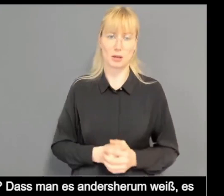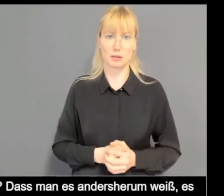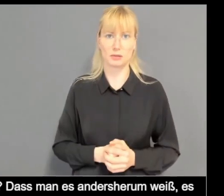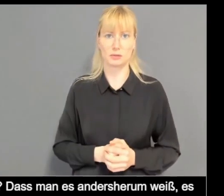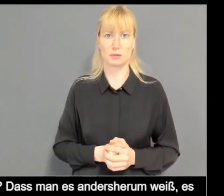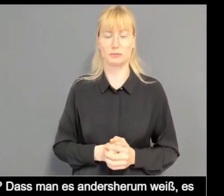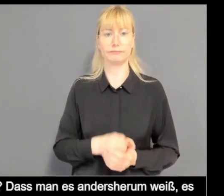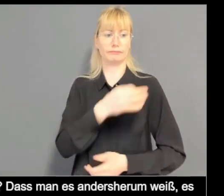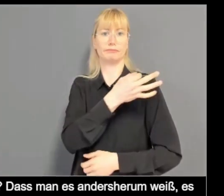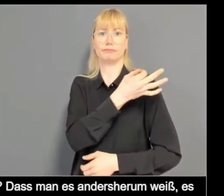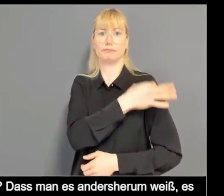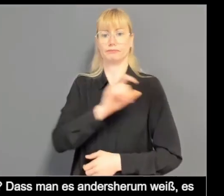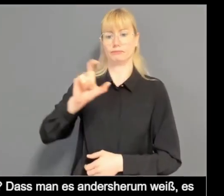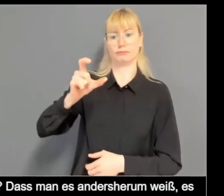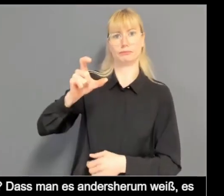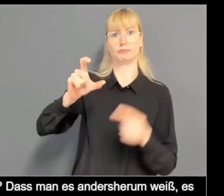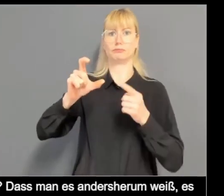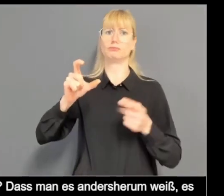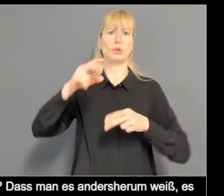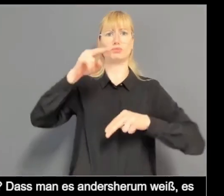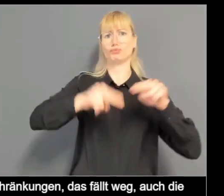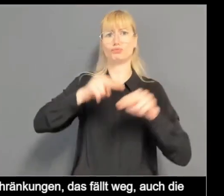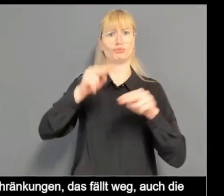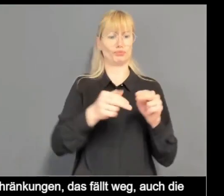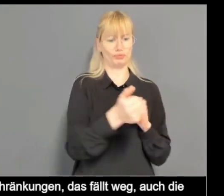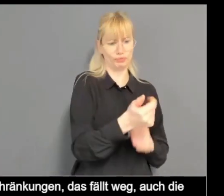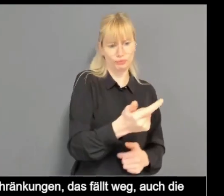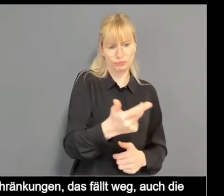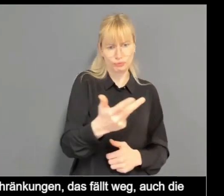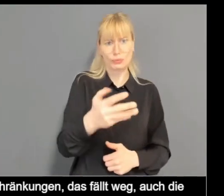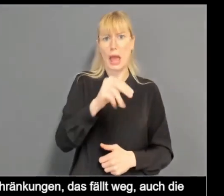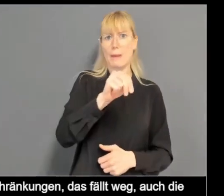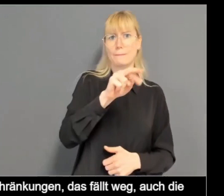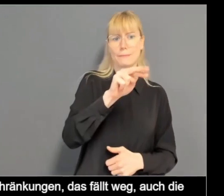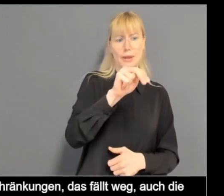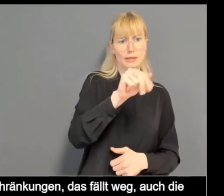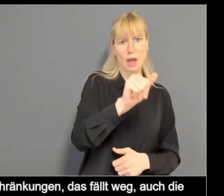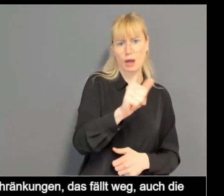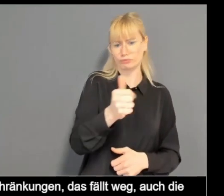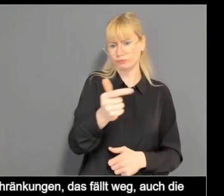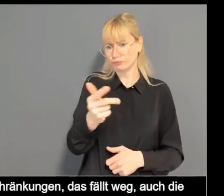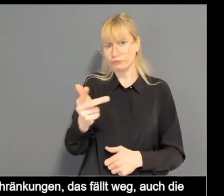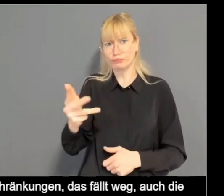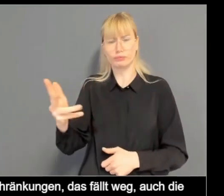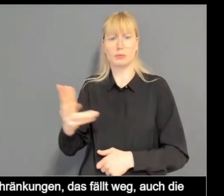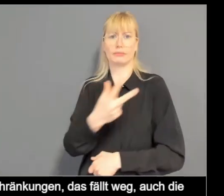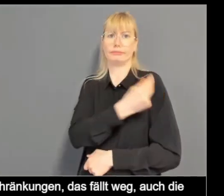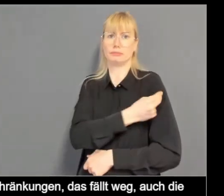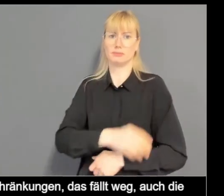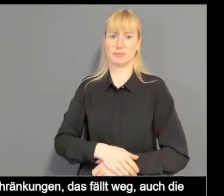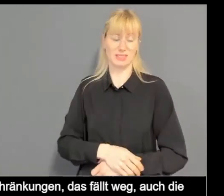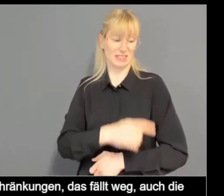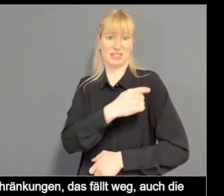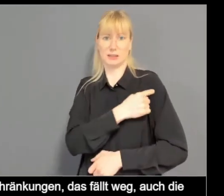dem Impfangebot, das wirklich jedem zur Verfügung steht, mit jedem erdenklichen Impfstoff Gebrauch zu machen, von diesem